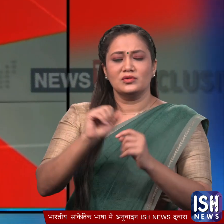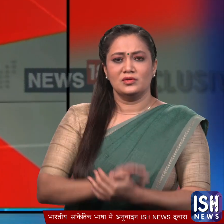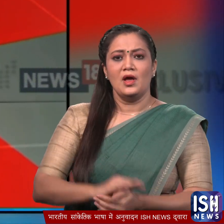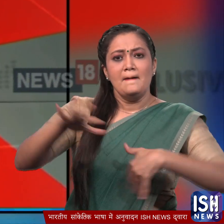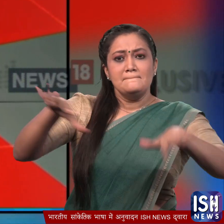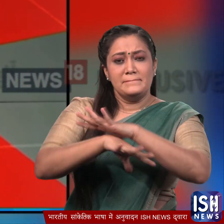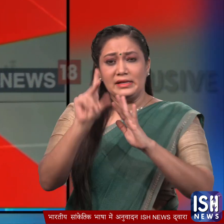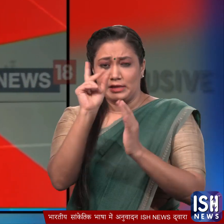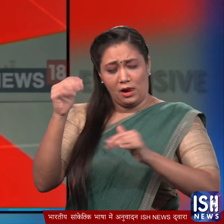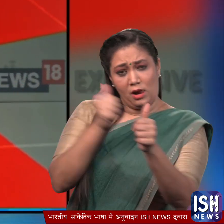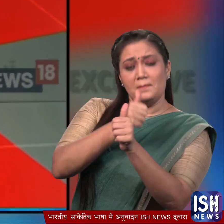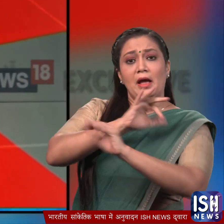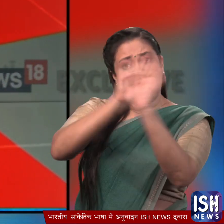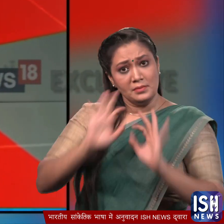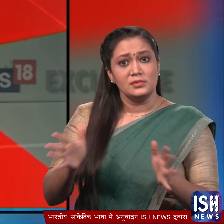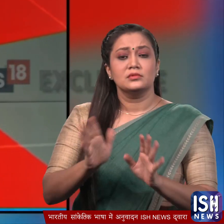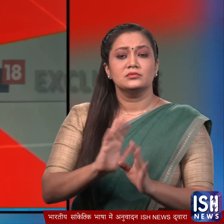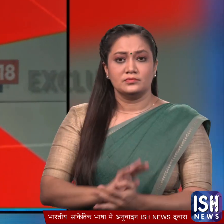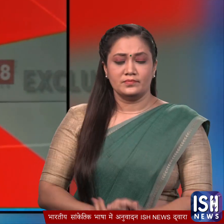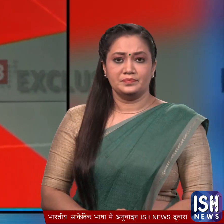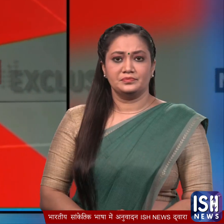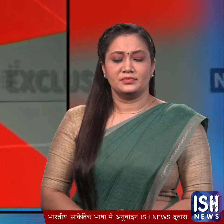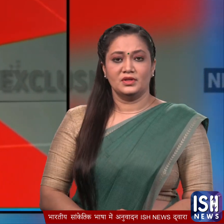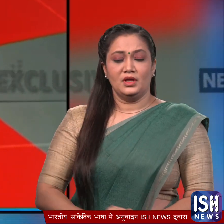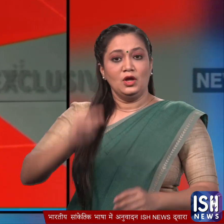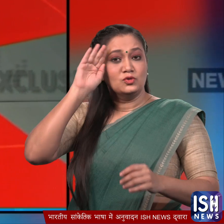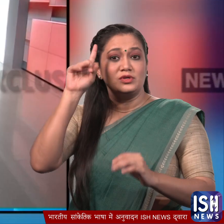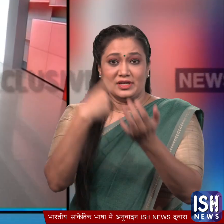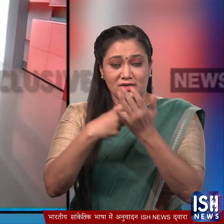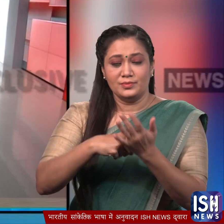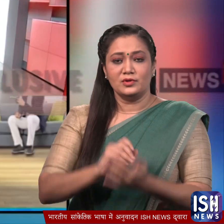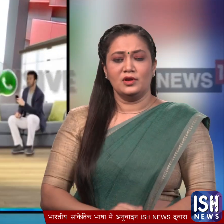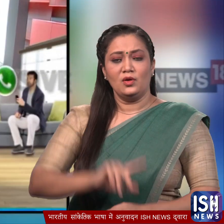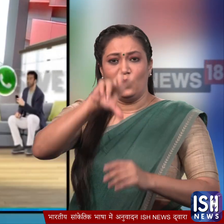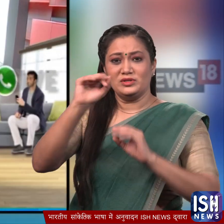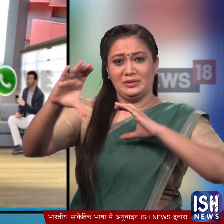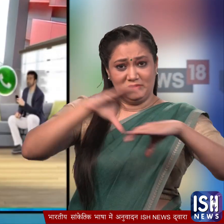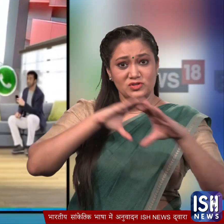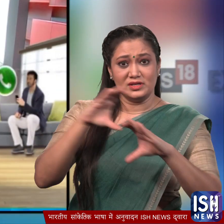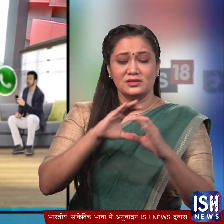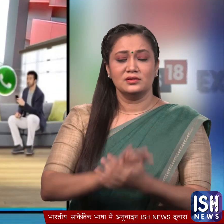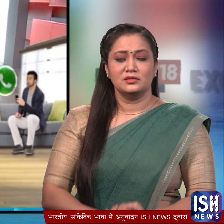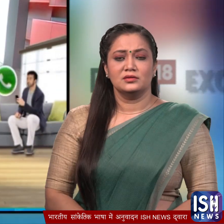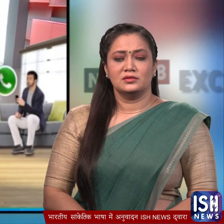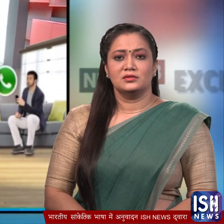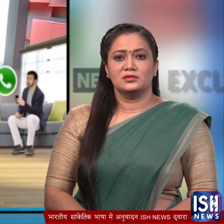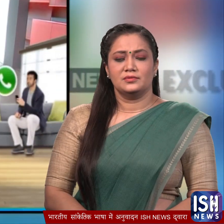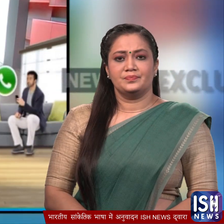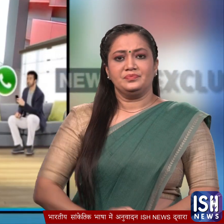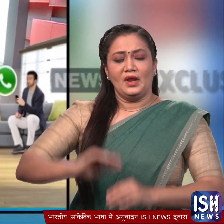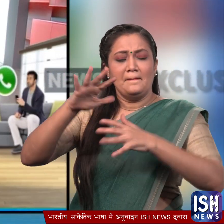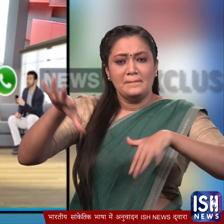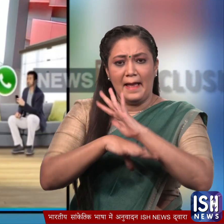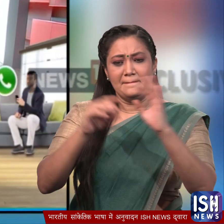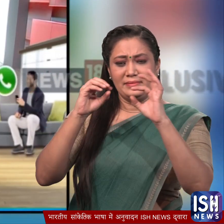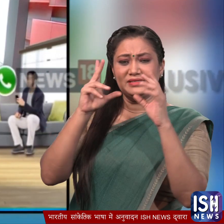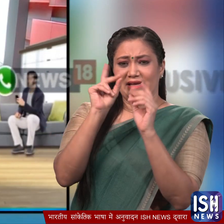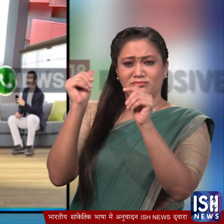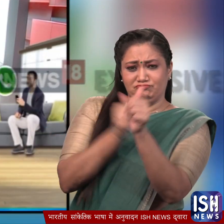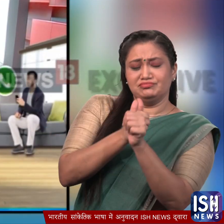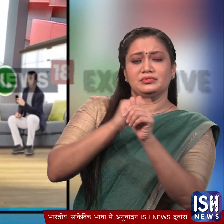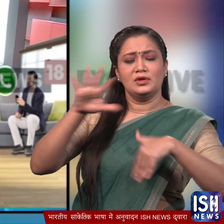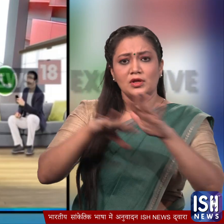भी खराब हो गई। सौभाग्य की एक बात है कि उत्तर भारत में शादियों में घुड़चढ़ी की रस्म होती है, जिसे हम लोग परंपरा के नाम पर चलाए